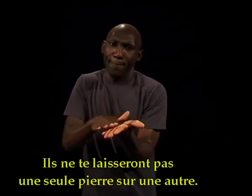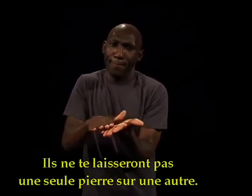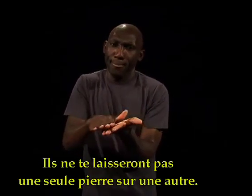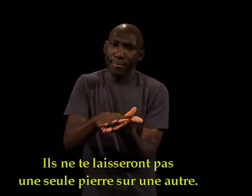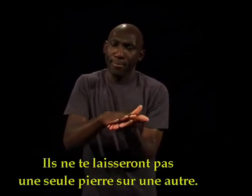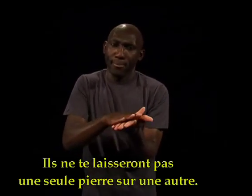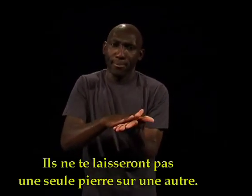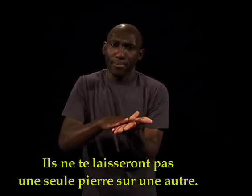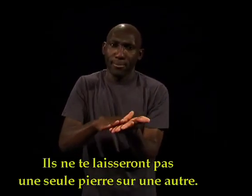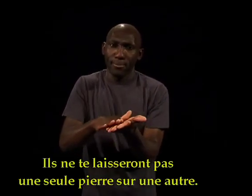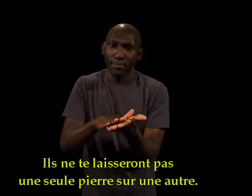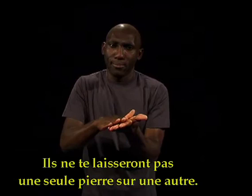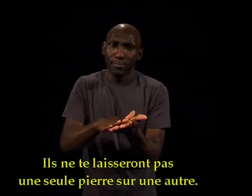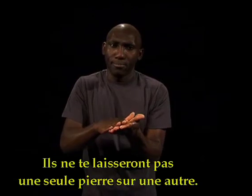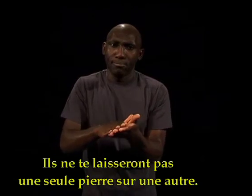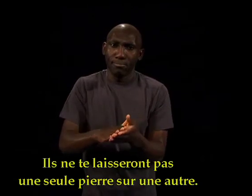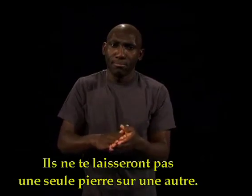Ils ne te laisseront pas une seule pierre sur une autre.